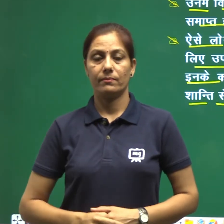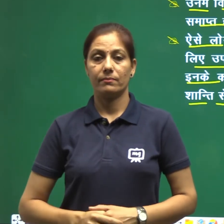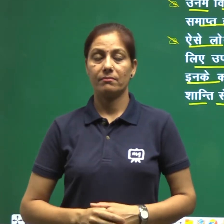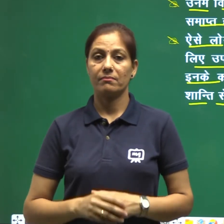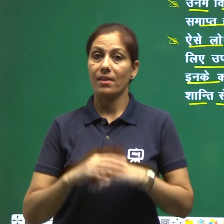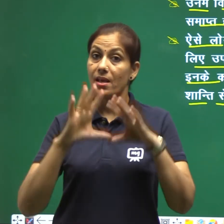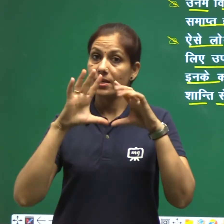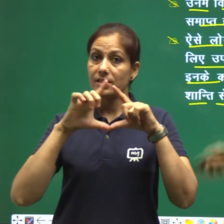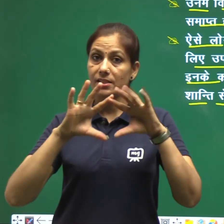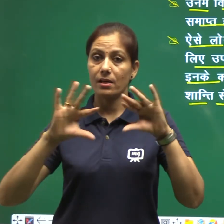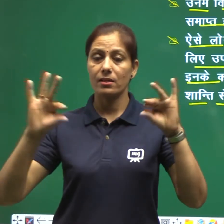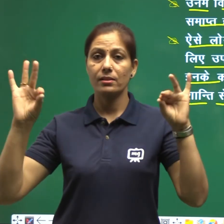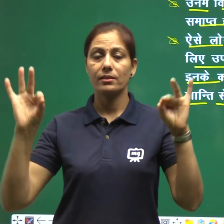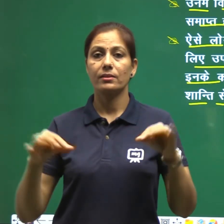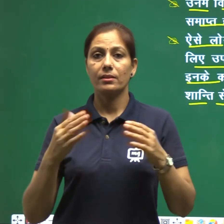शांति से चलता रहता है।